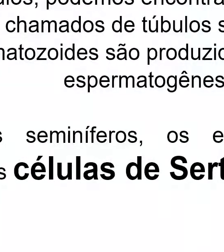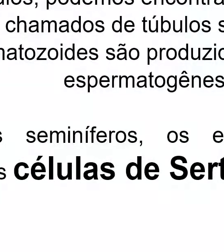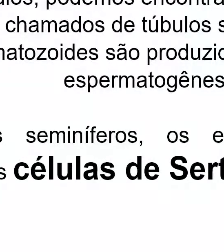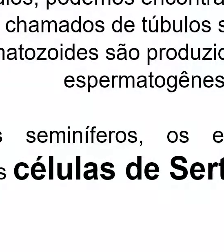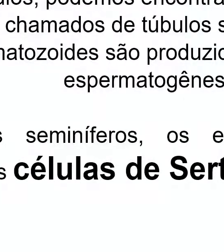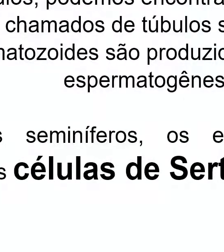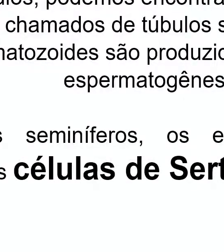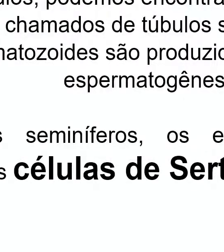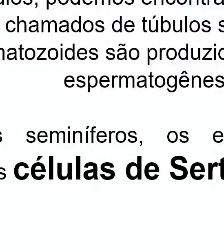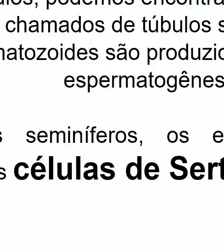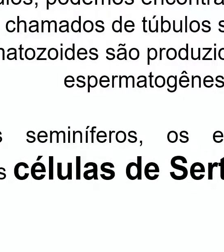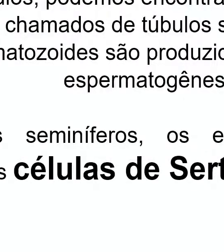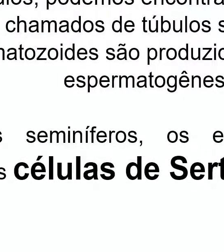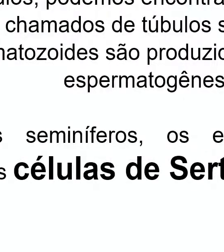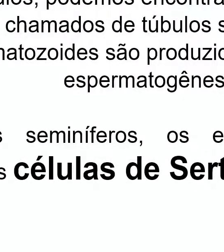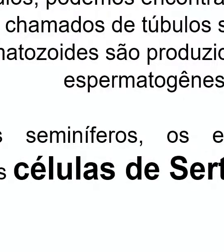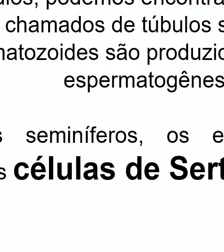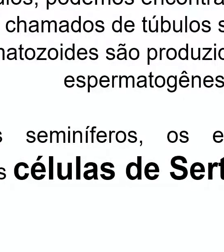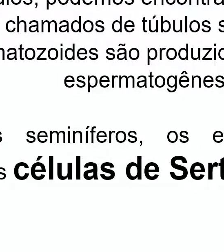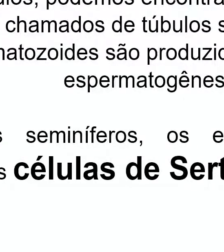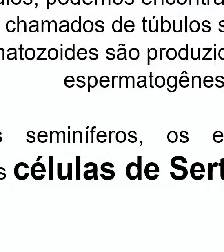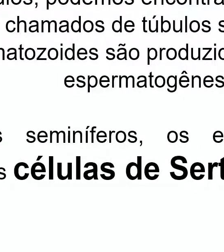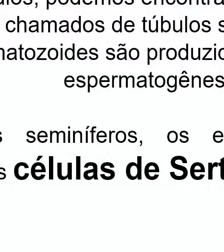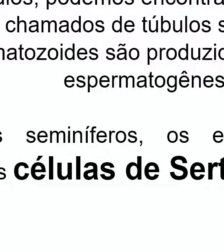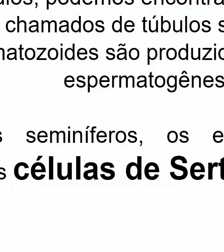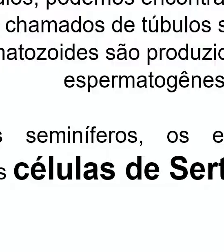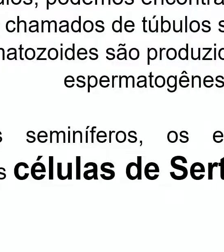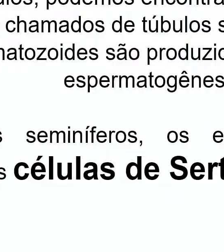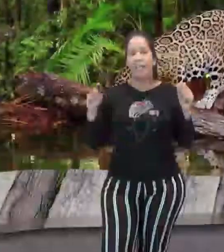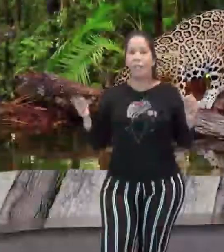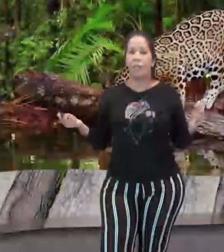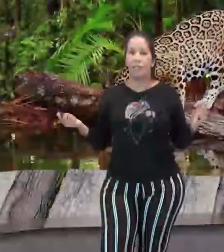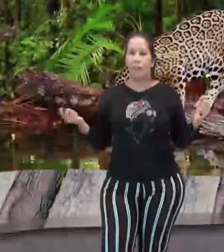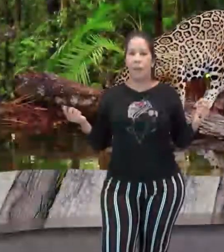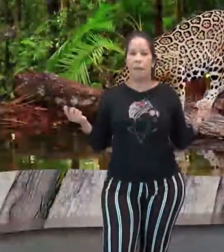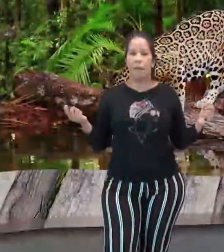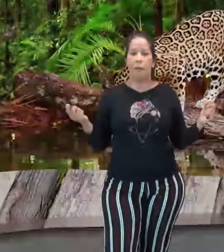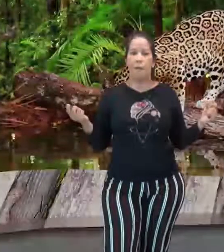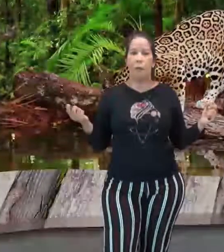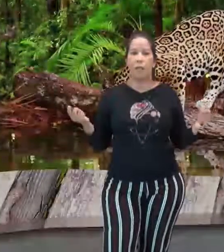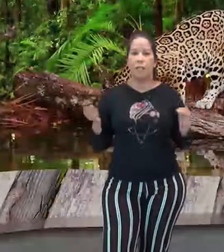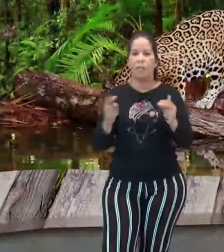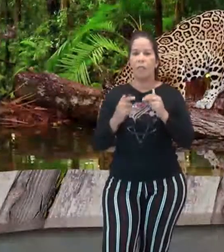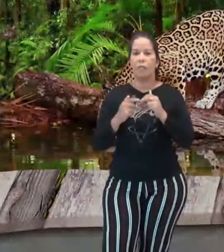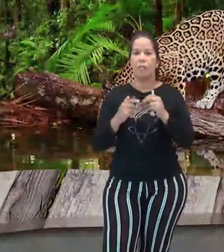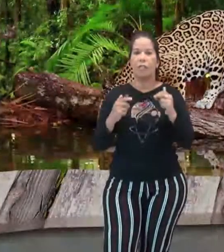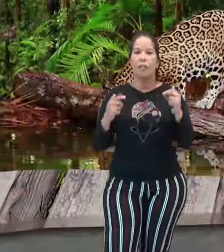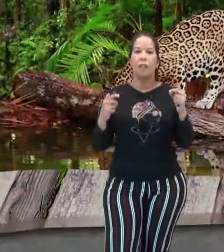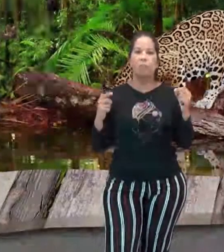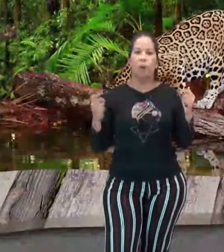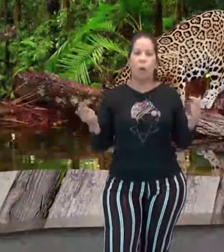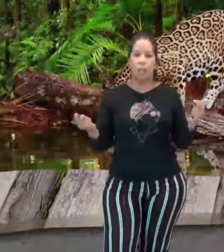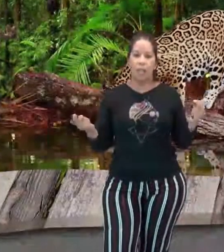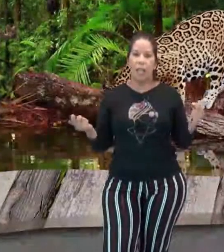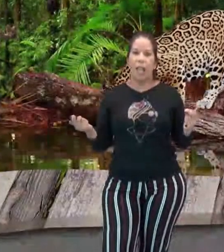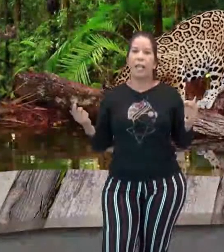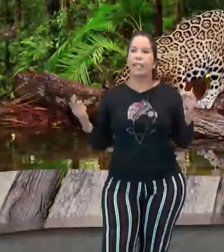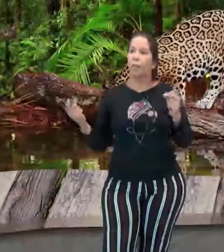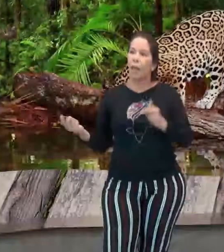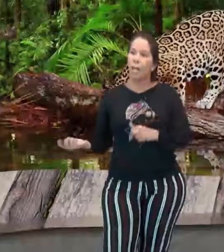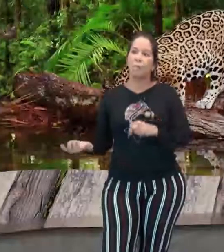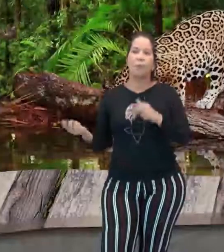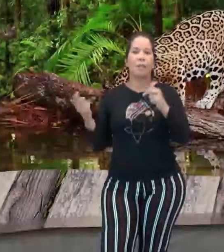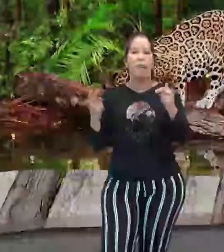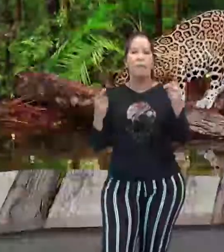nutridos pelas células de Sertoli. Olha aqui, destaca isso aqui, tá? Por favor. Essas células de Sertoli que